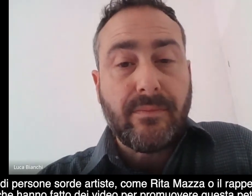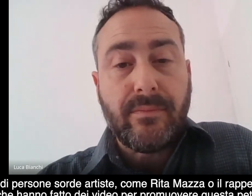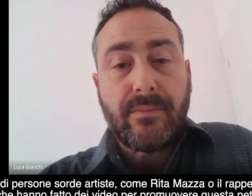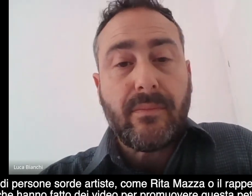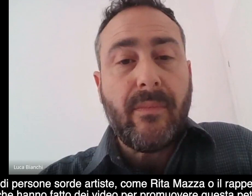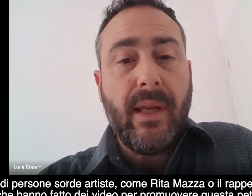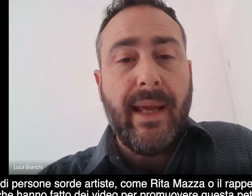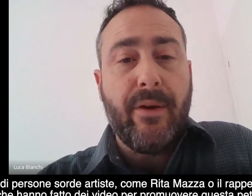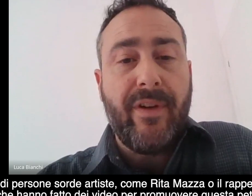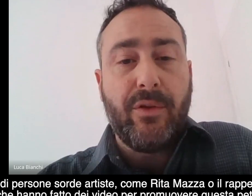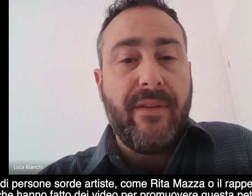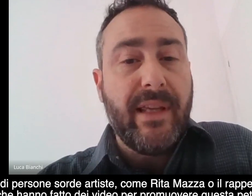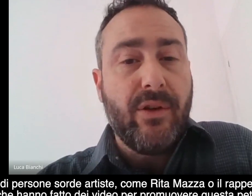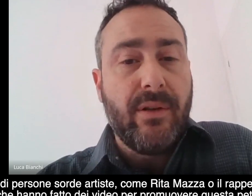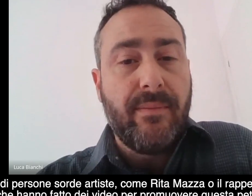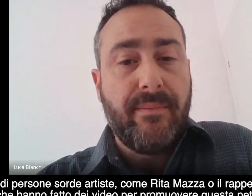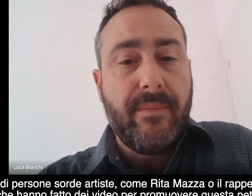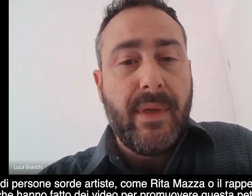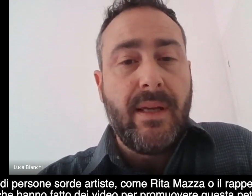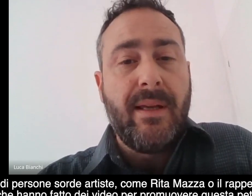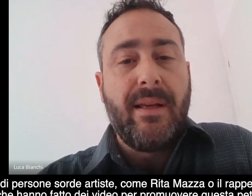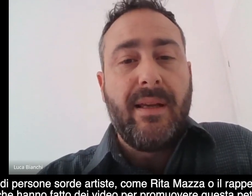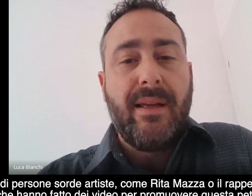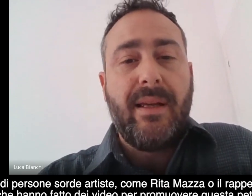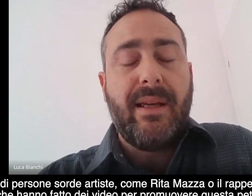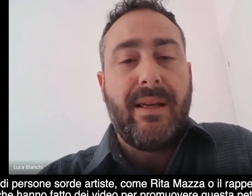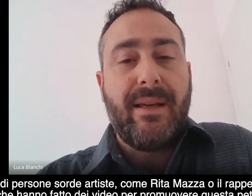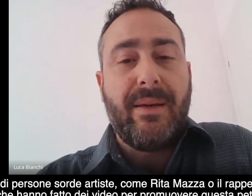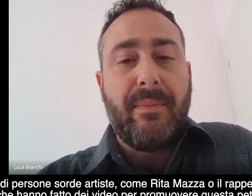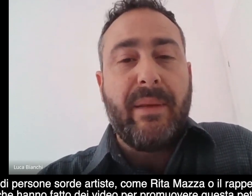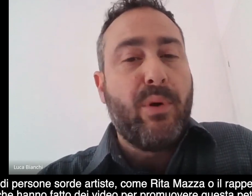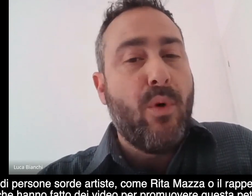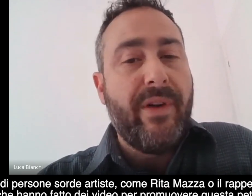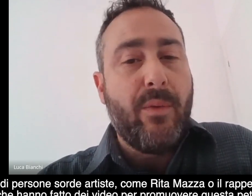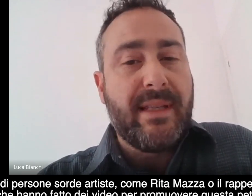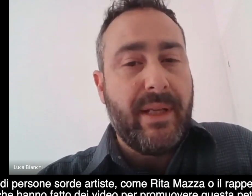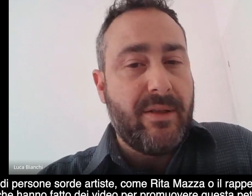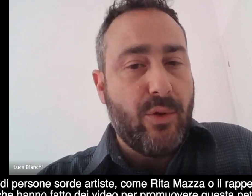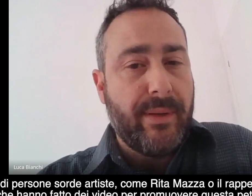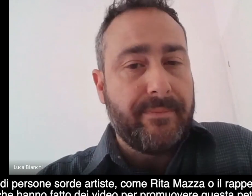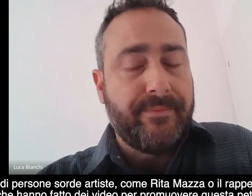che hanno fatto dei video per promuovere questa petizione